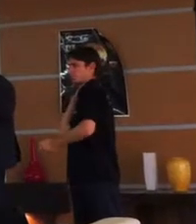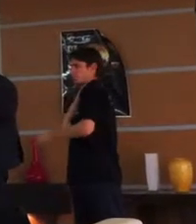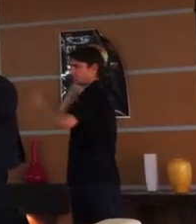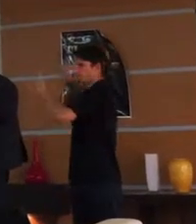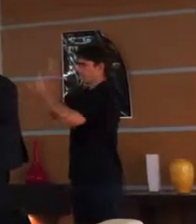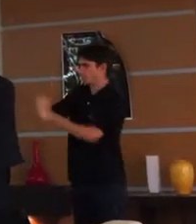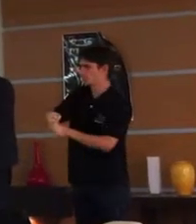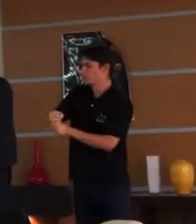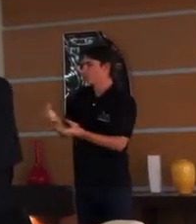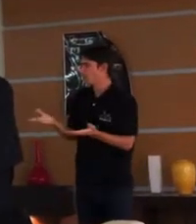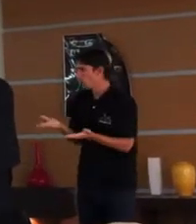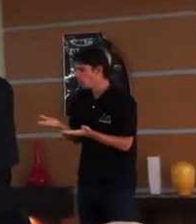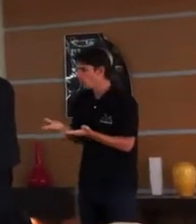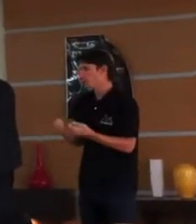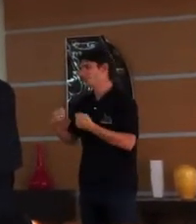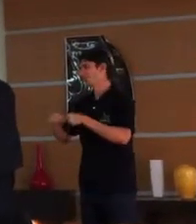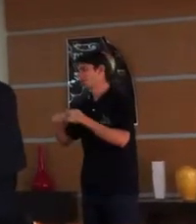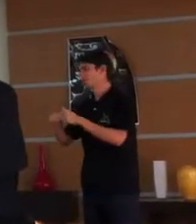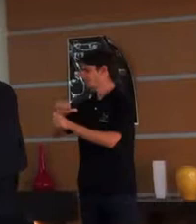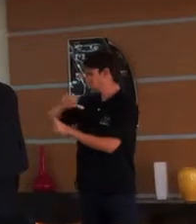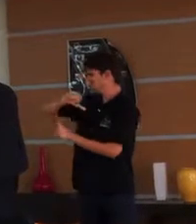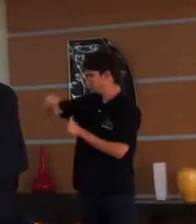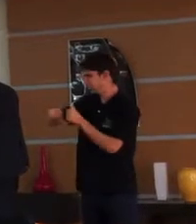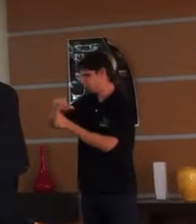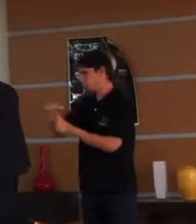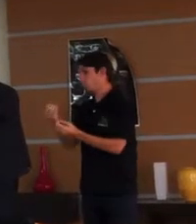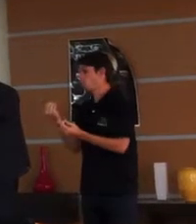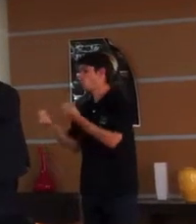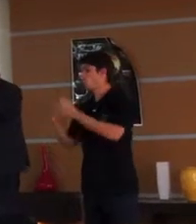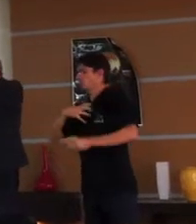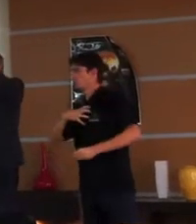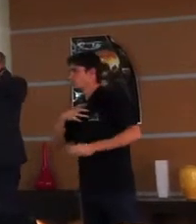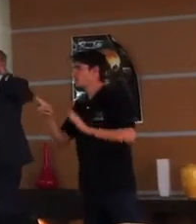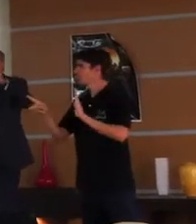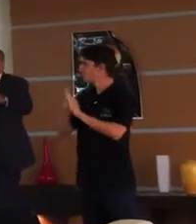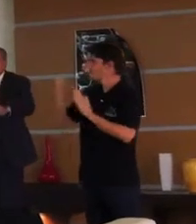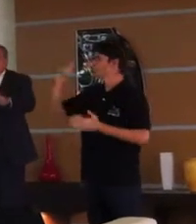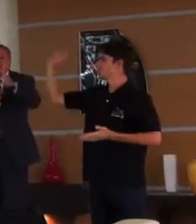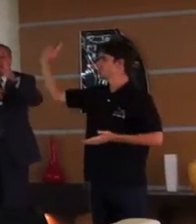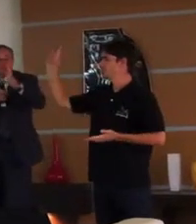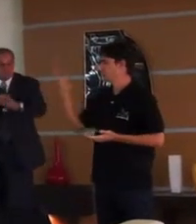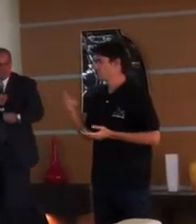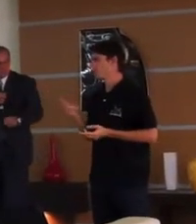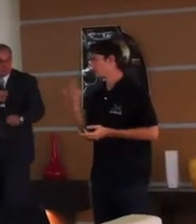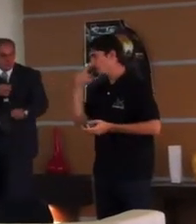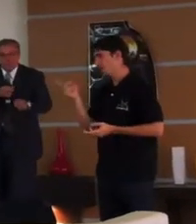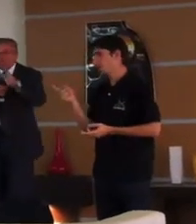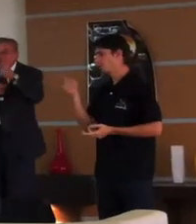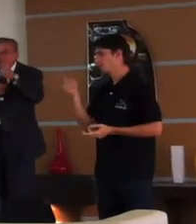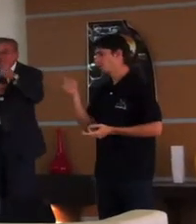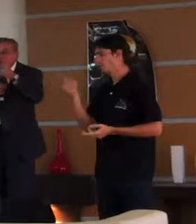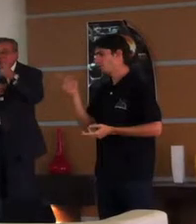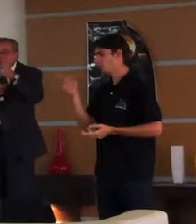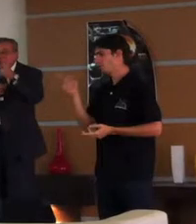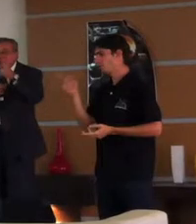esteve envolvido agora. Os princípios envolvidos no trato de Deus com os homens são sempre os mesmos. Deus